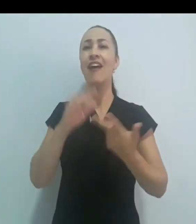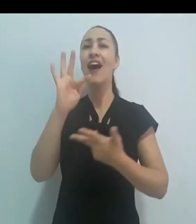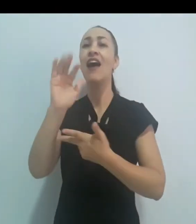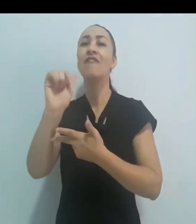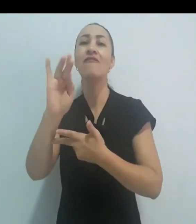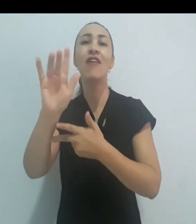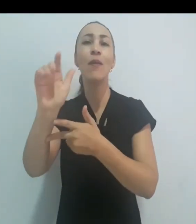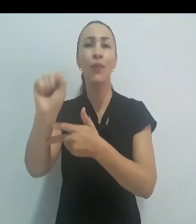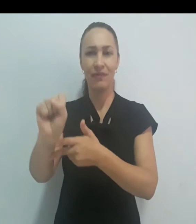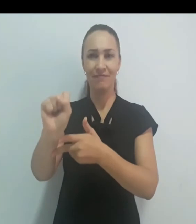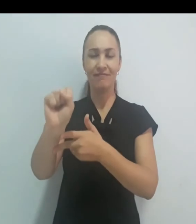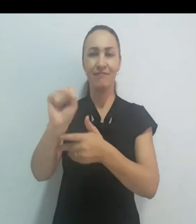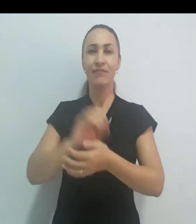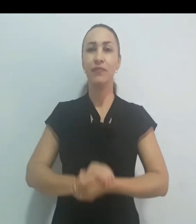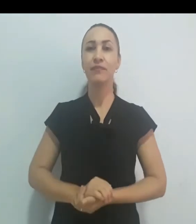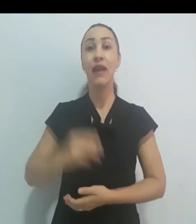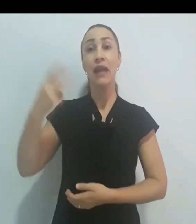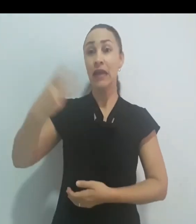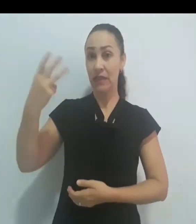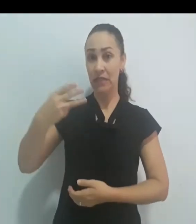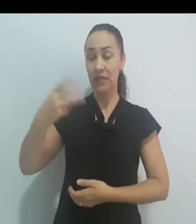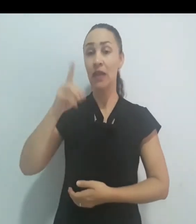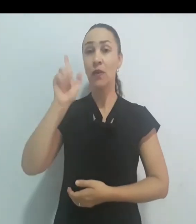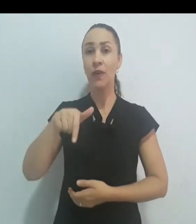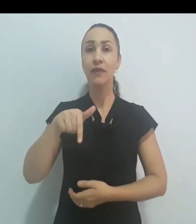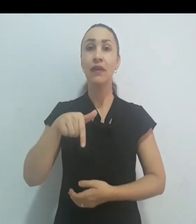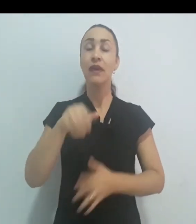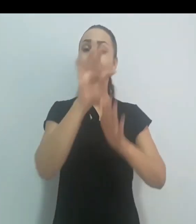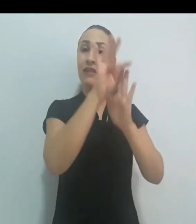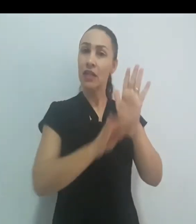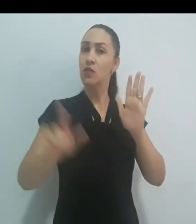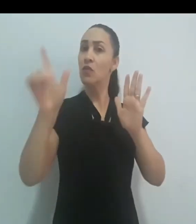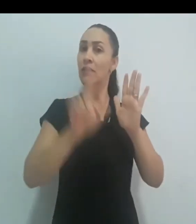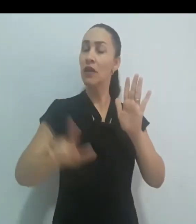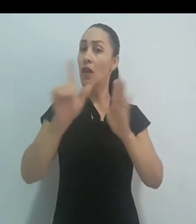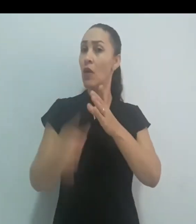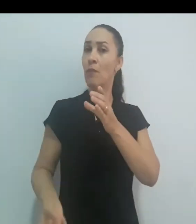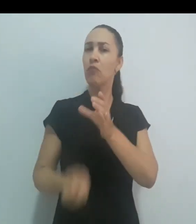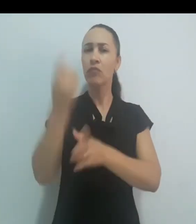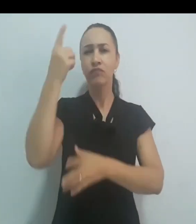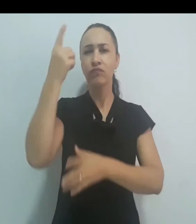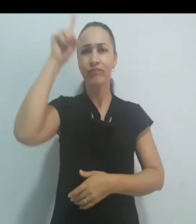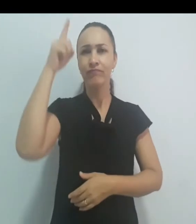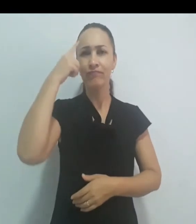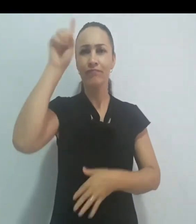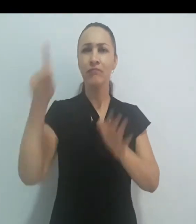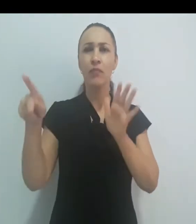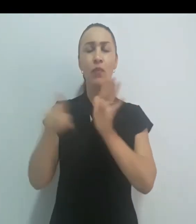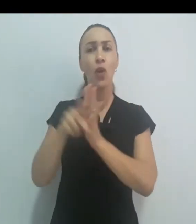fábulas também. E a terceira categoria seriam os textos literários produzidos por pessoas